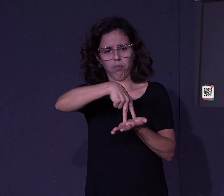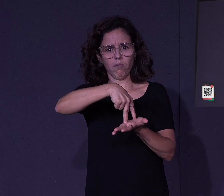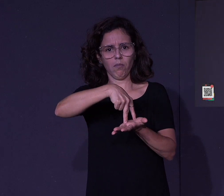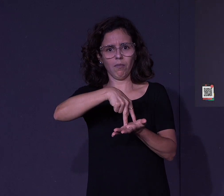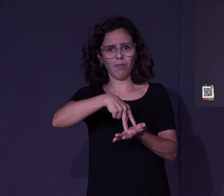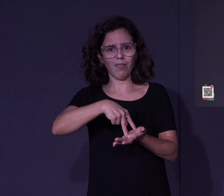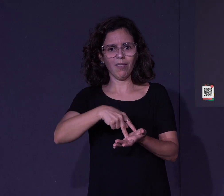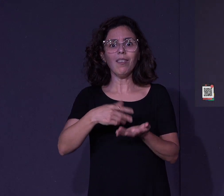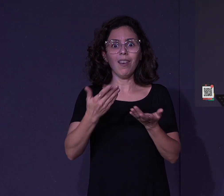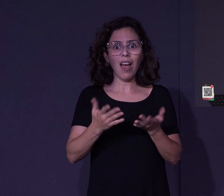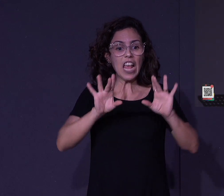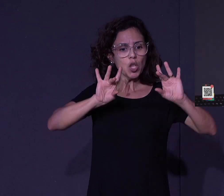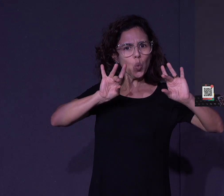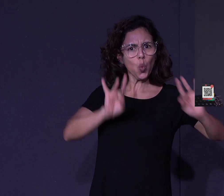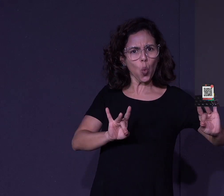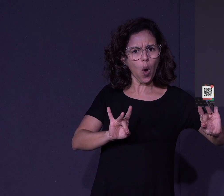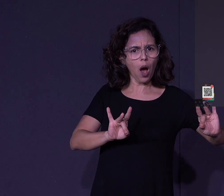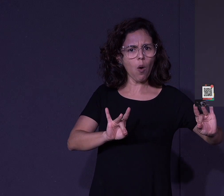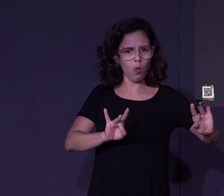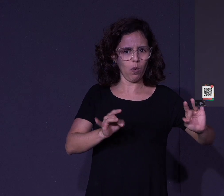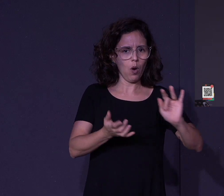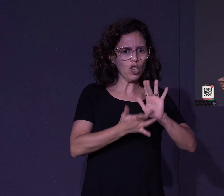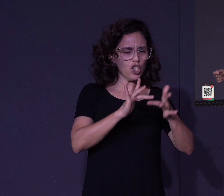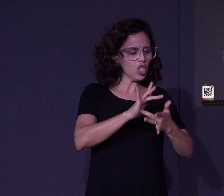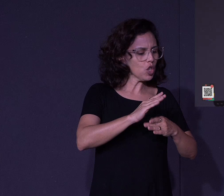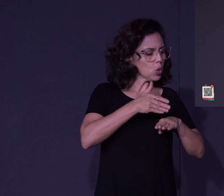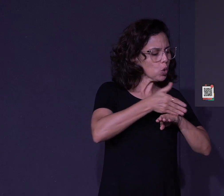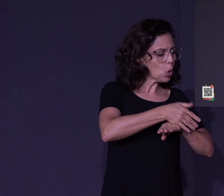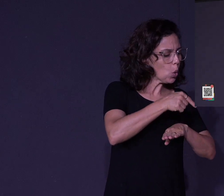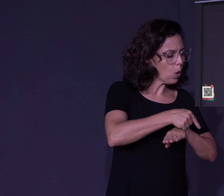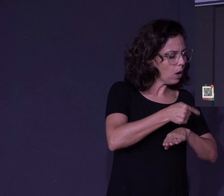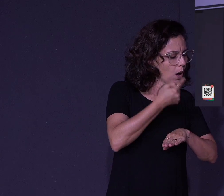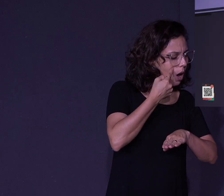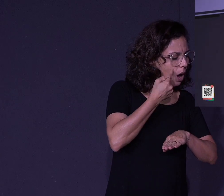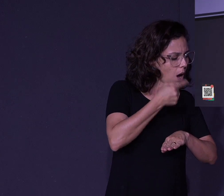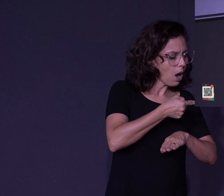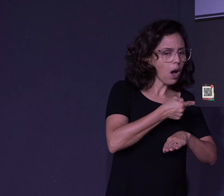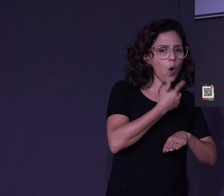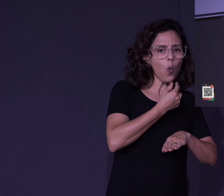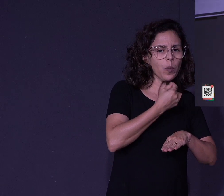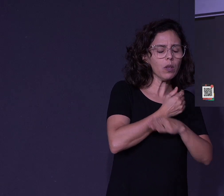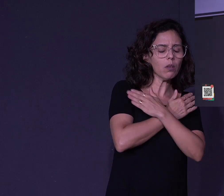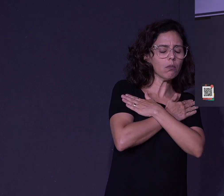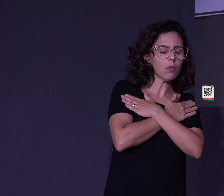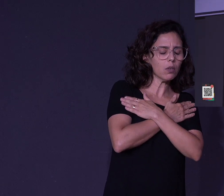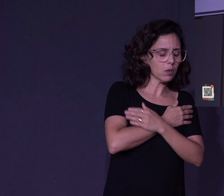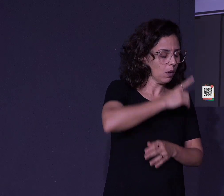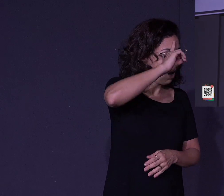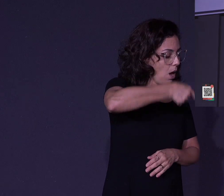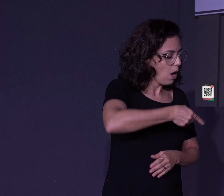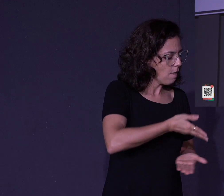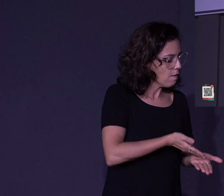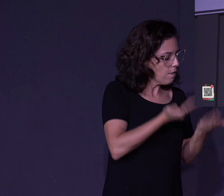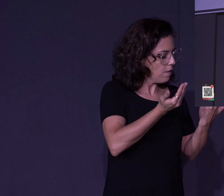Ele tem poder para, com a palavra dele, cessar a dor, mudar realidades, fazer a morte parar e liberar a vida.